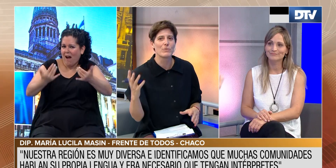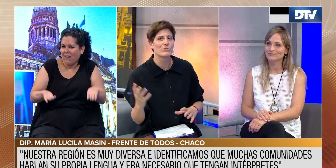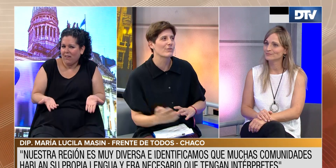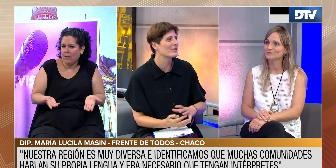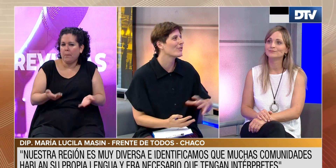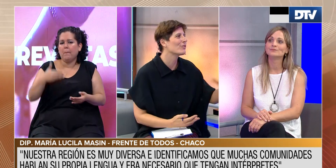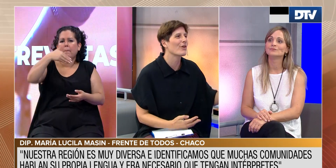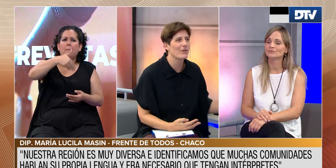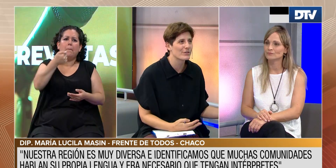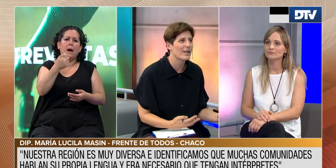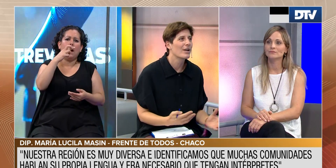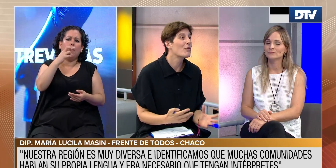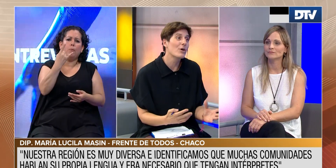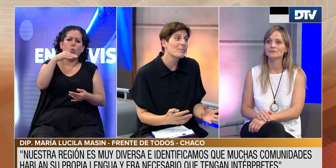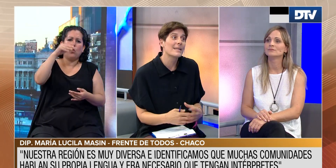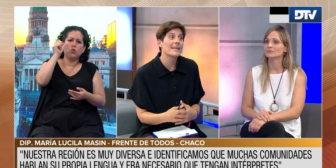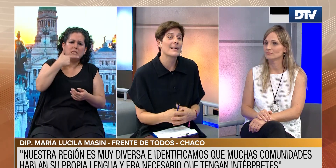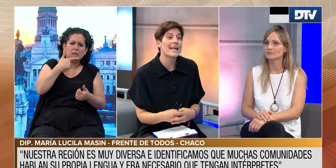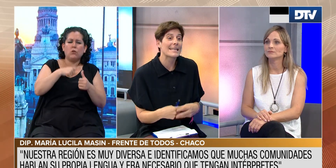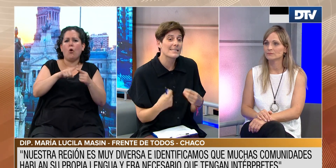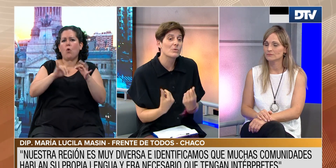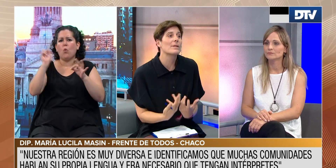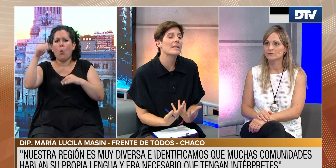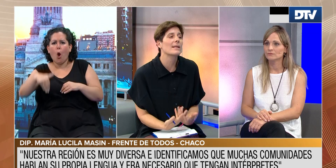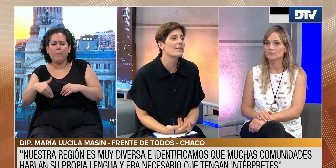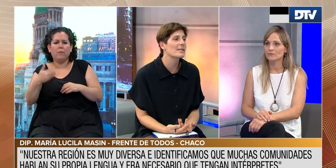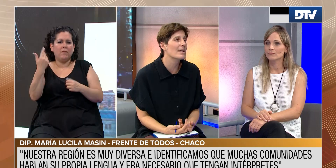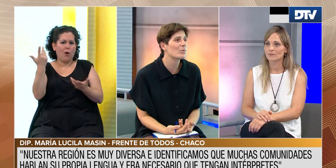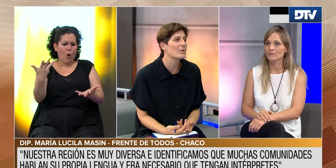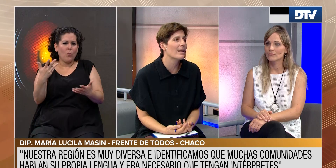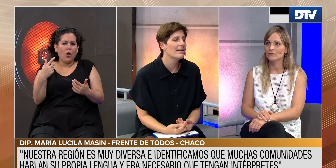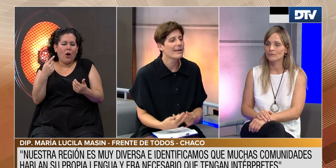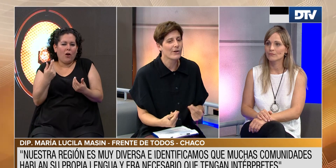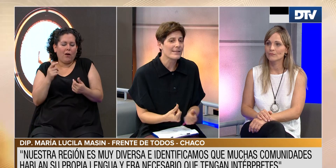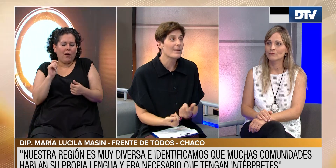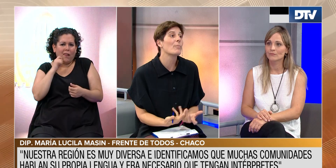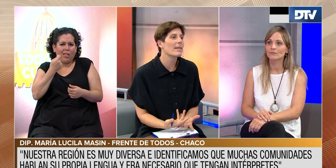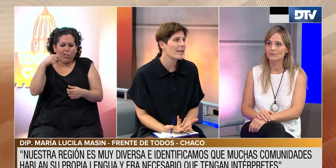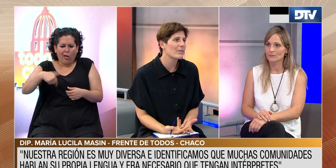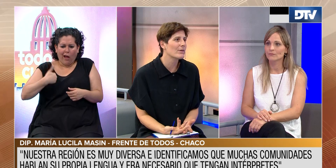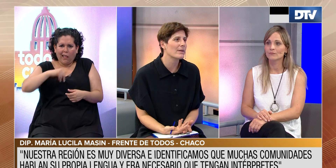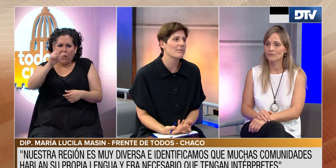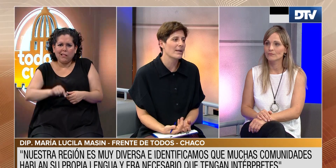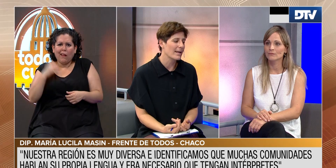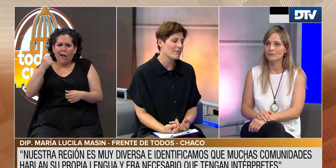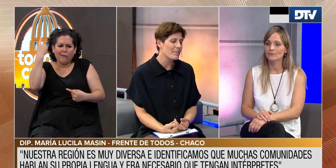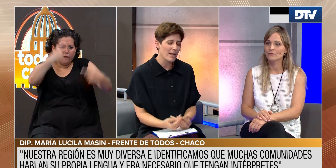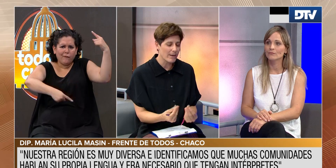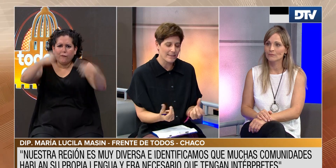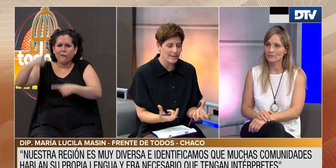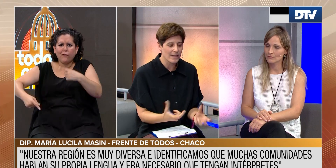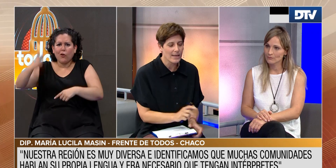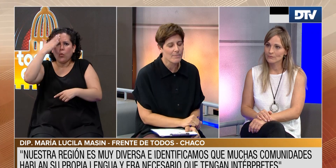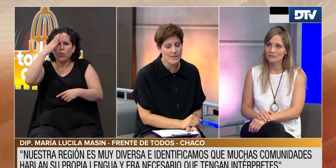todos mapuches o que son todos com, y la riqueza justamente de la diversidad cultural nos la estamos perdiendo en una